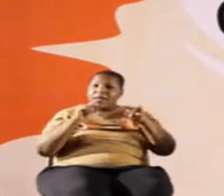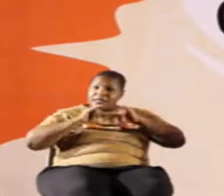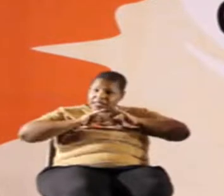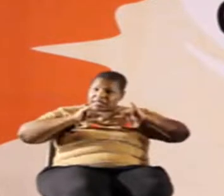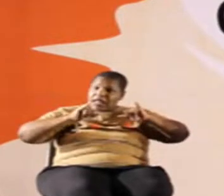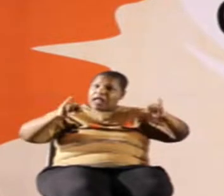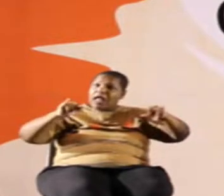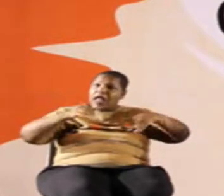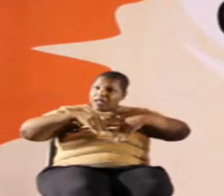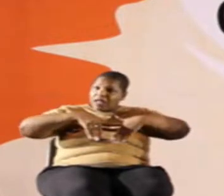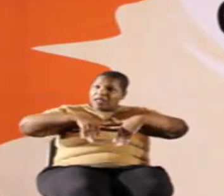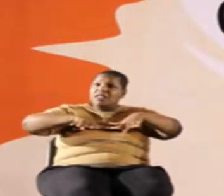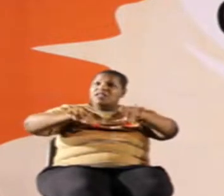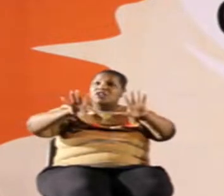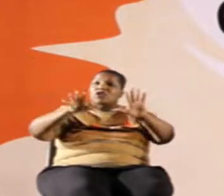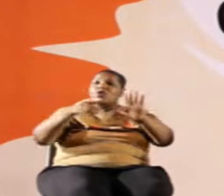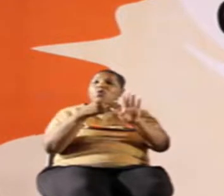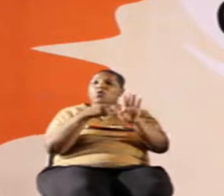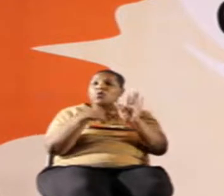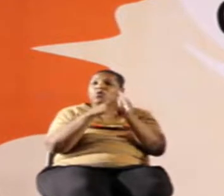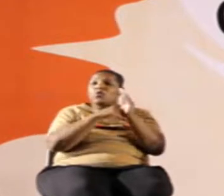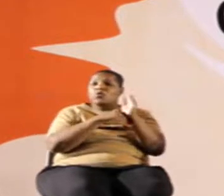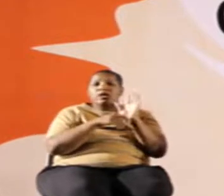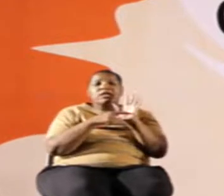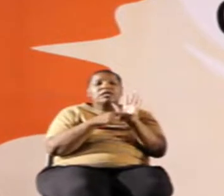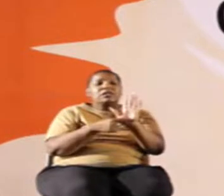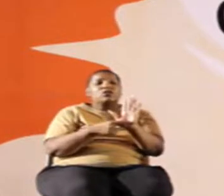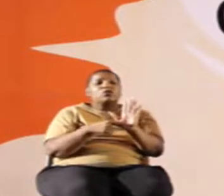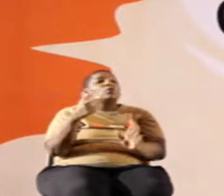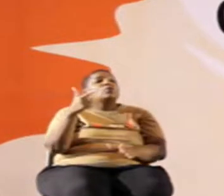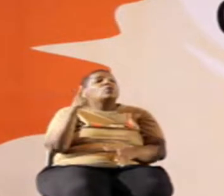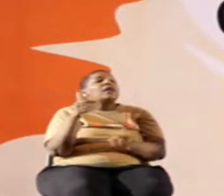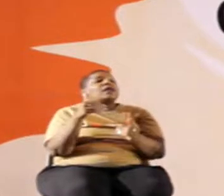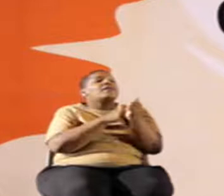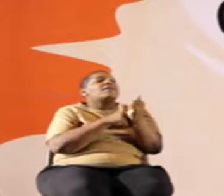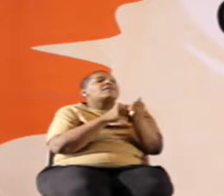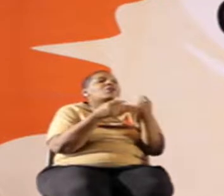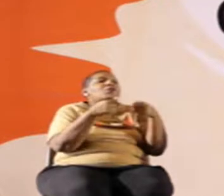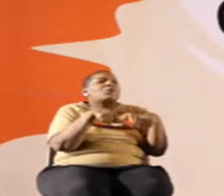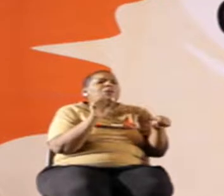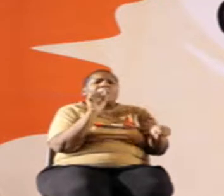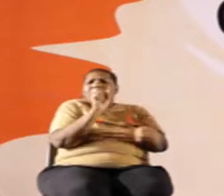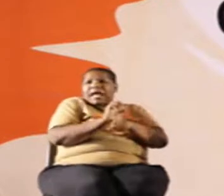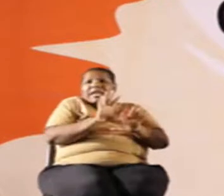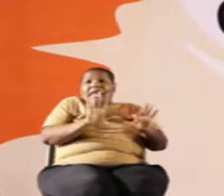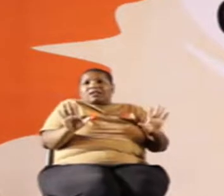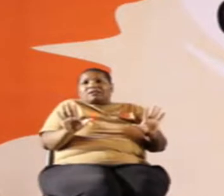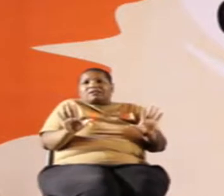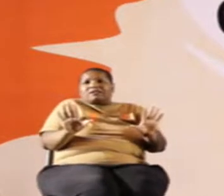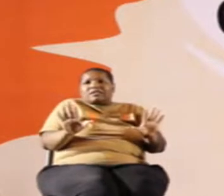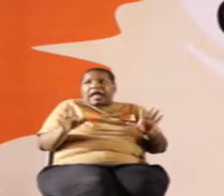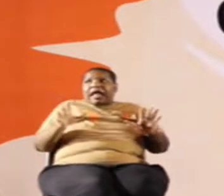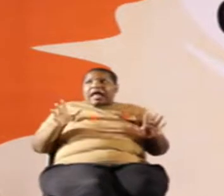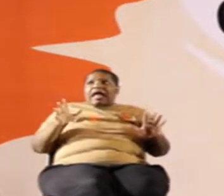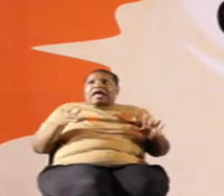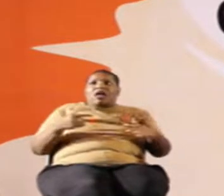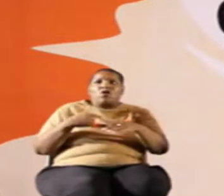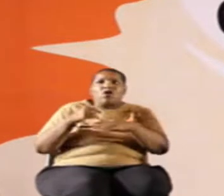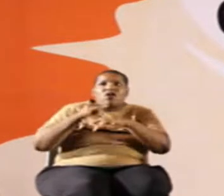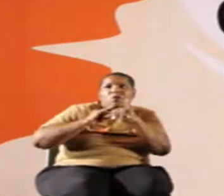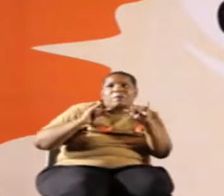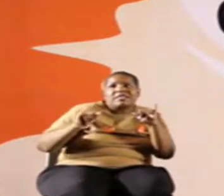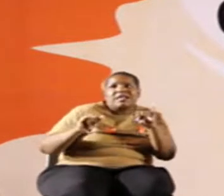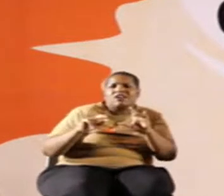estão sendo passadas, não é? Não tem fórmula, não precisa, a gente não precisa parar para, meu Deus, agora eu vou passar a